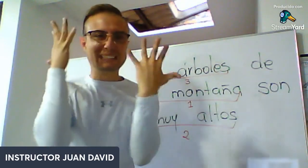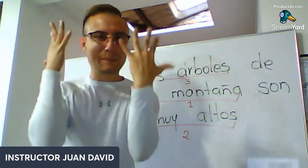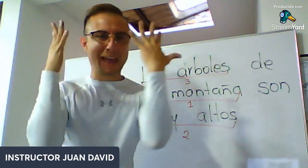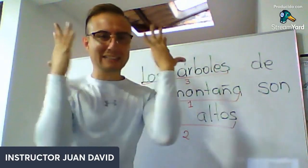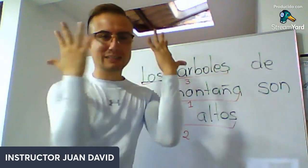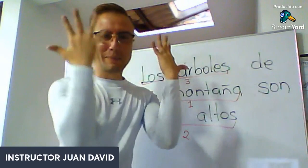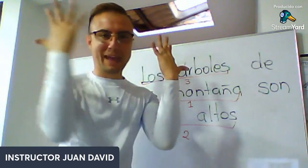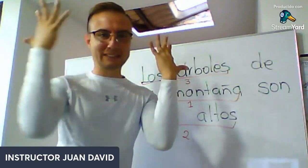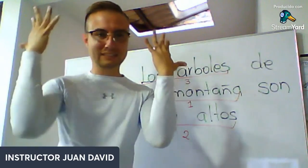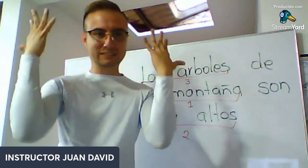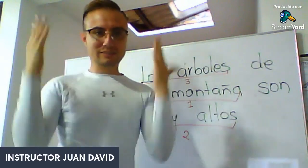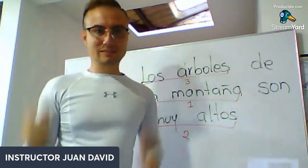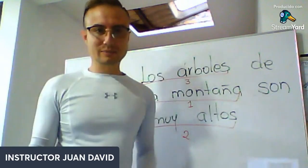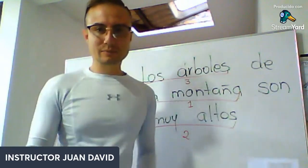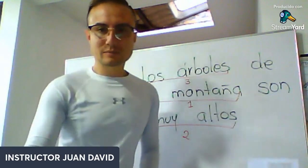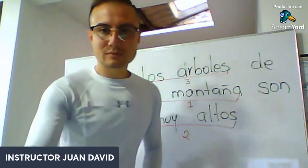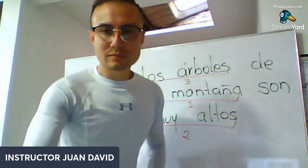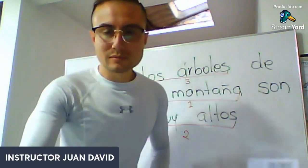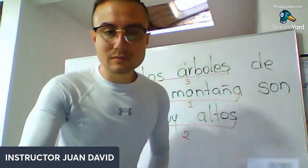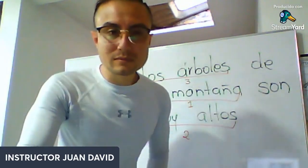y la seña sería así